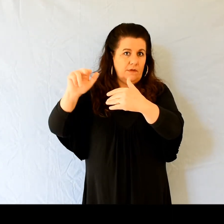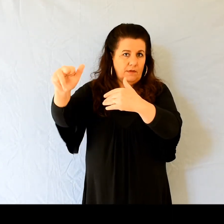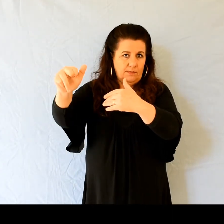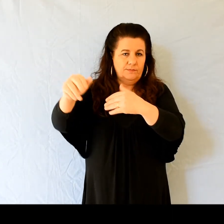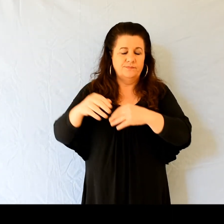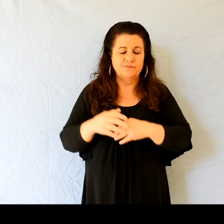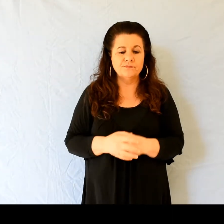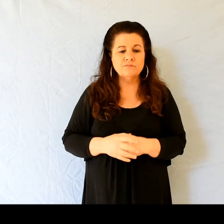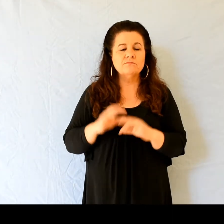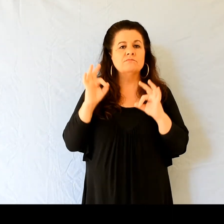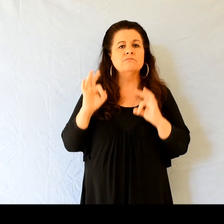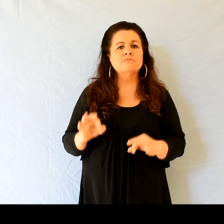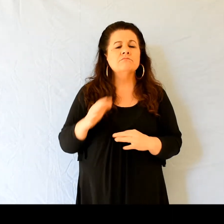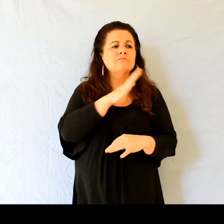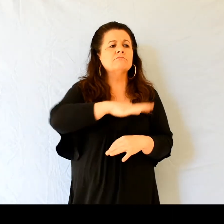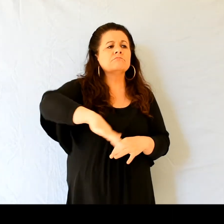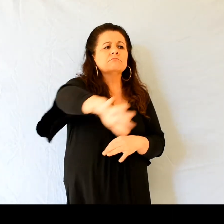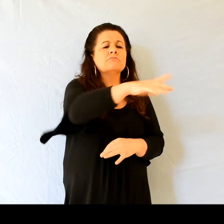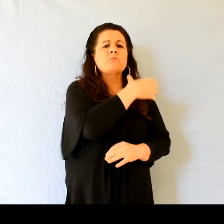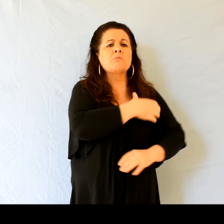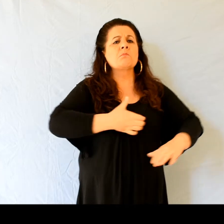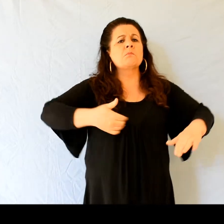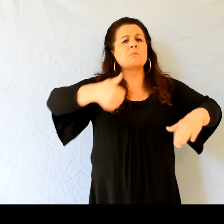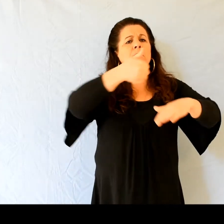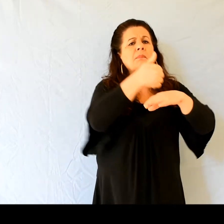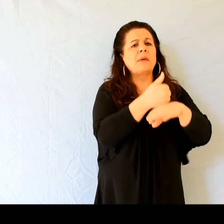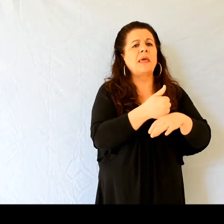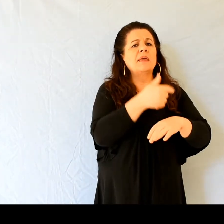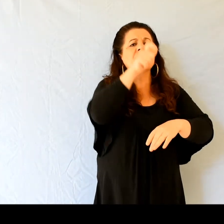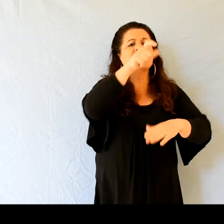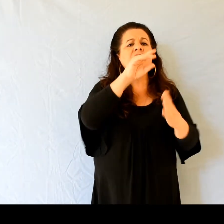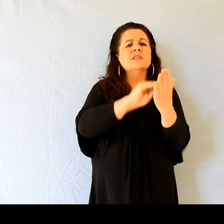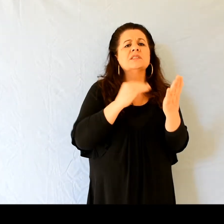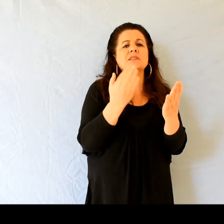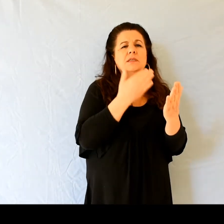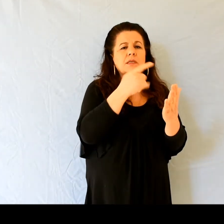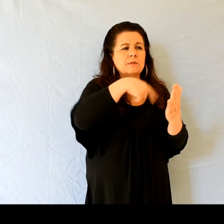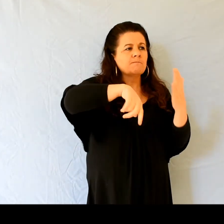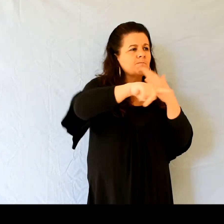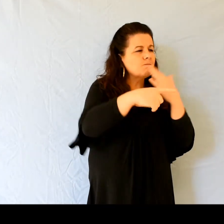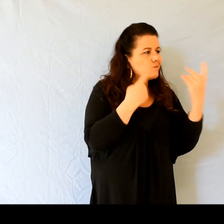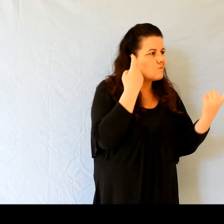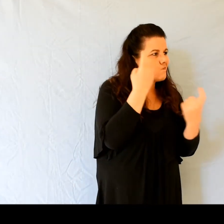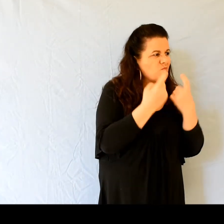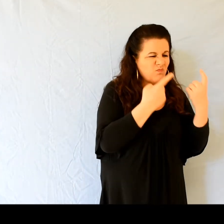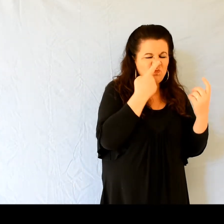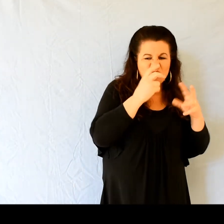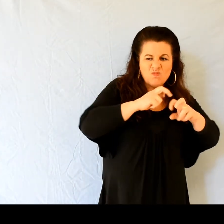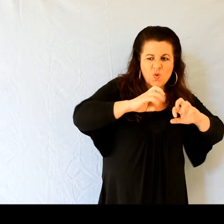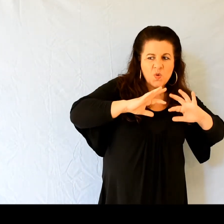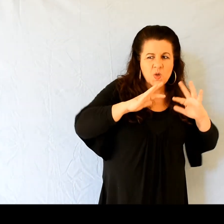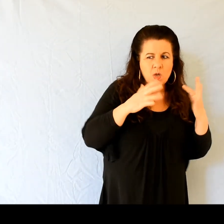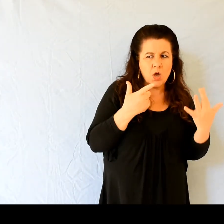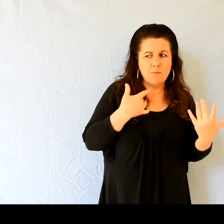Les grands prêtres et les scribes cherchaient comment arrêter Jésus par ruse pour le faire mourir.